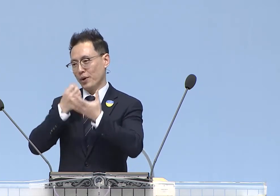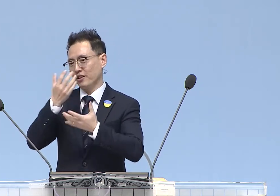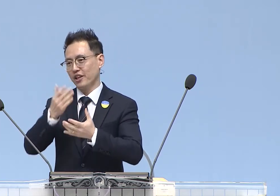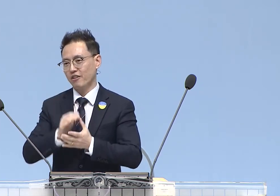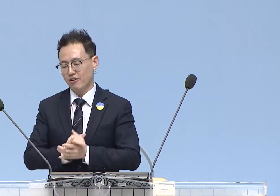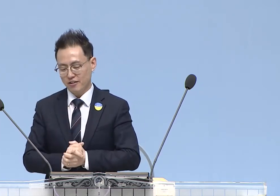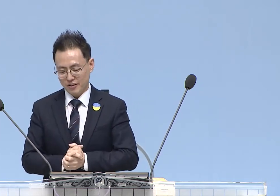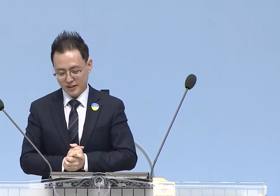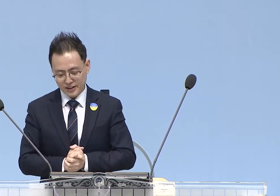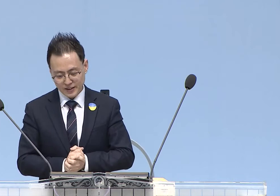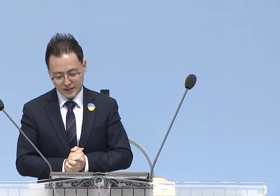해요.